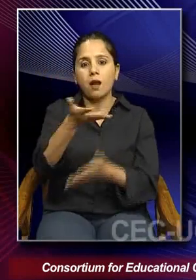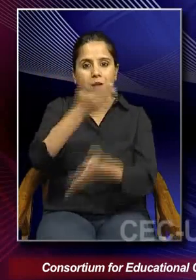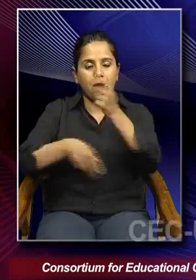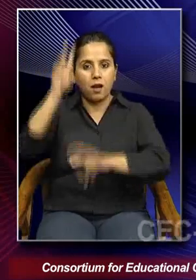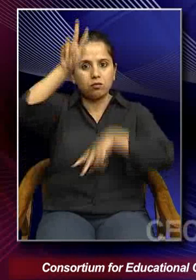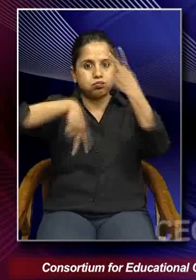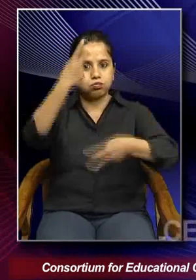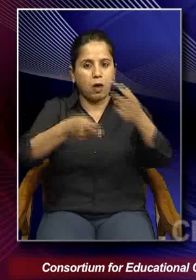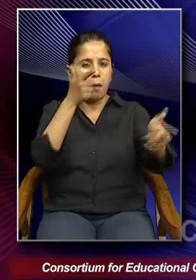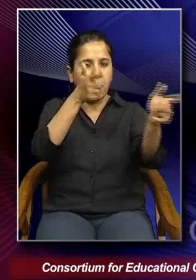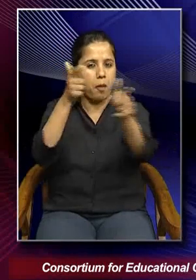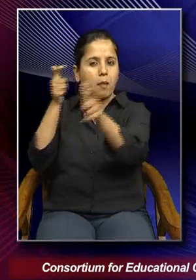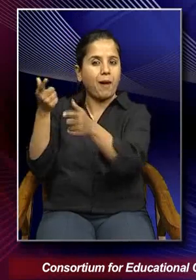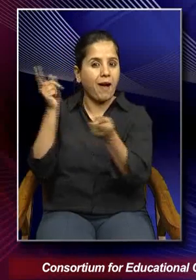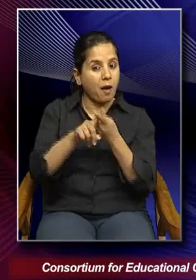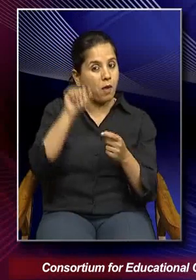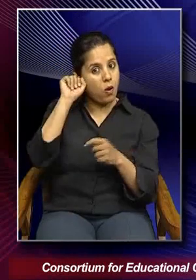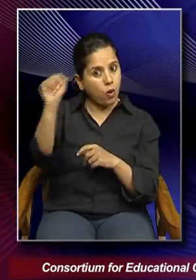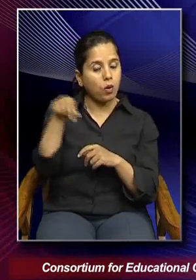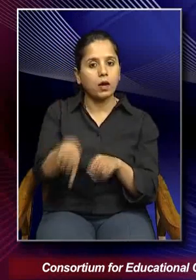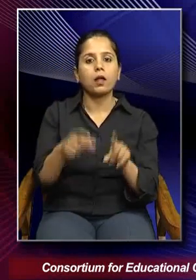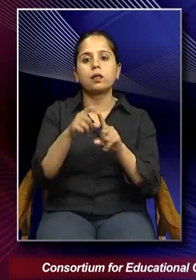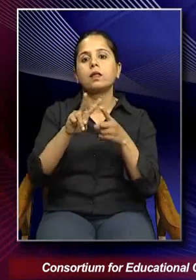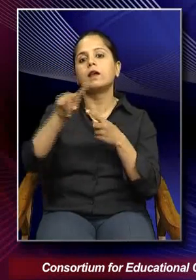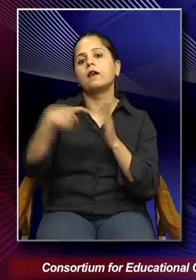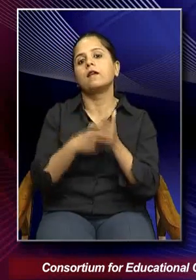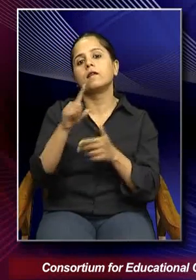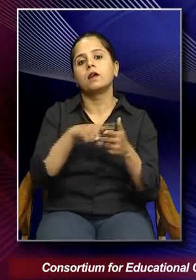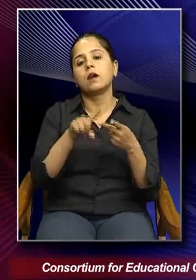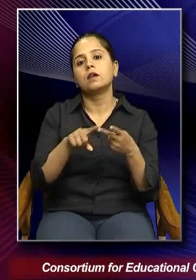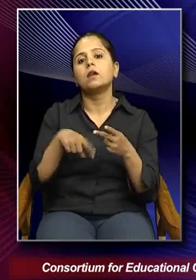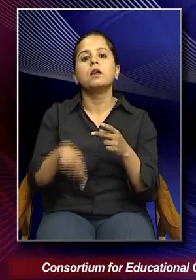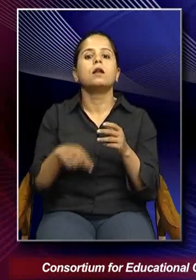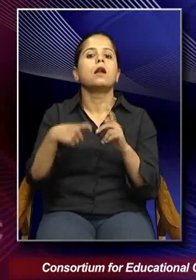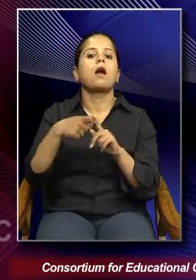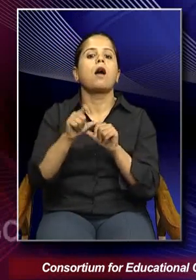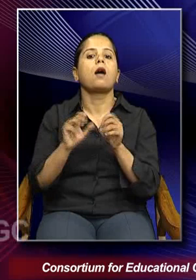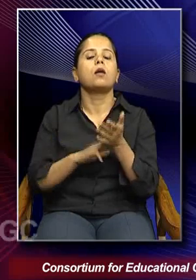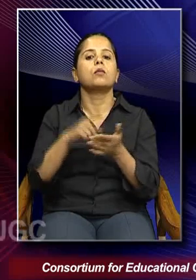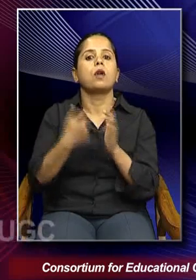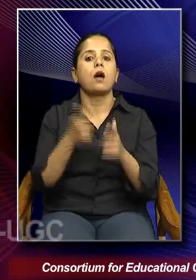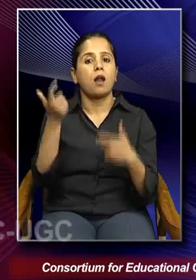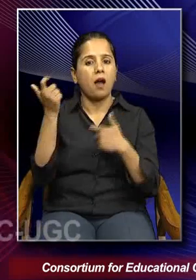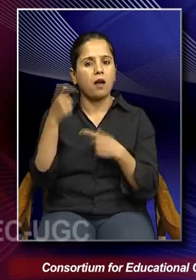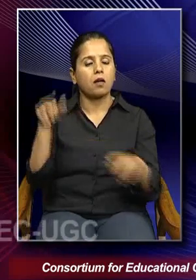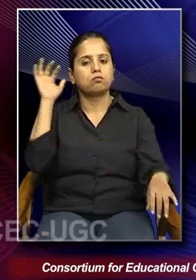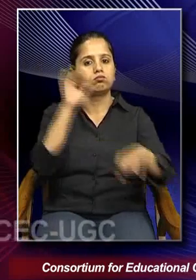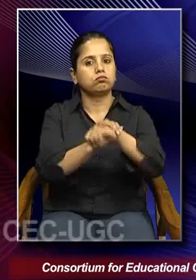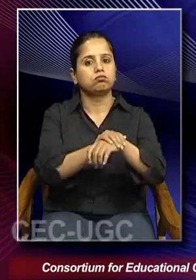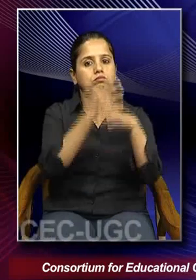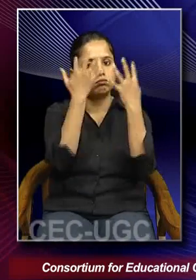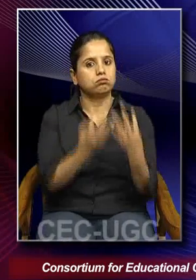केवल कृष्णा और देवराज को आम सिलेक्ट के अंतर्गत गिरफ्तार कर लिया